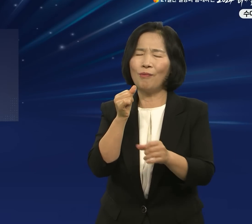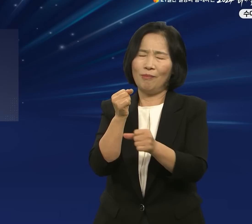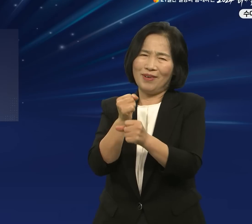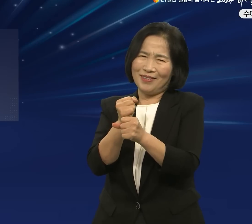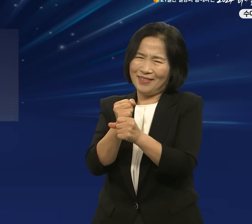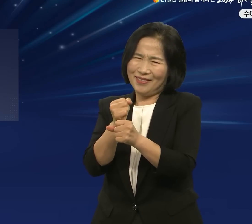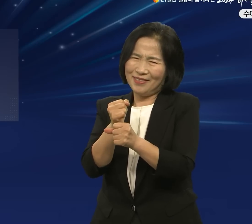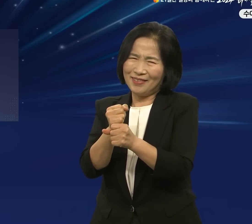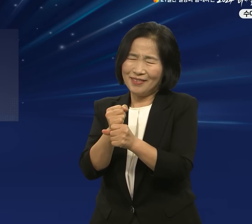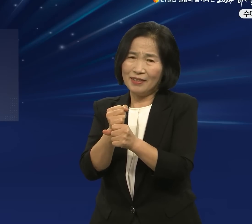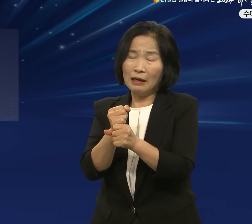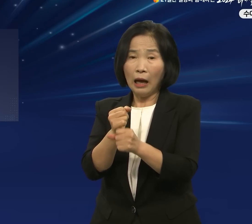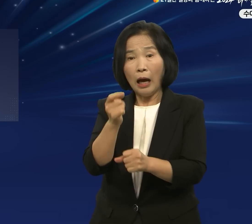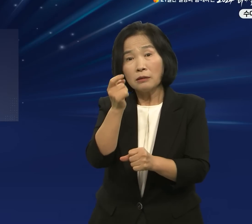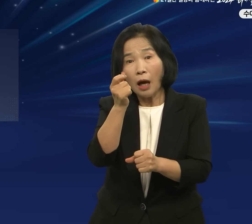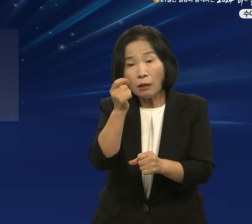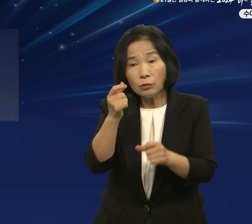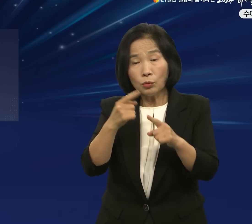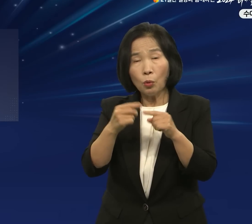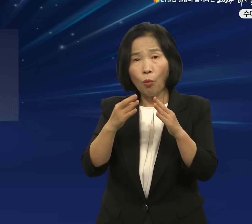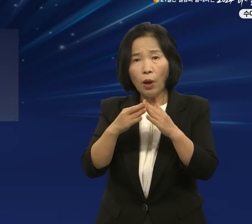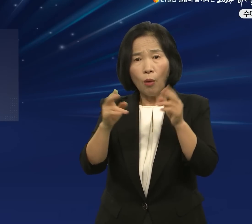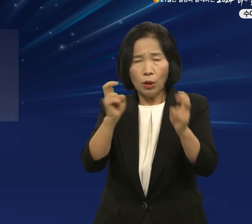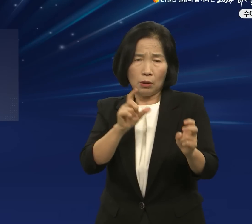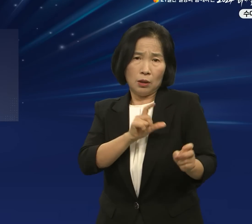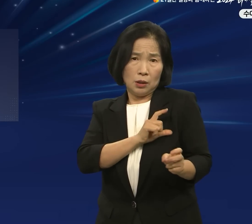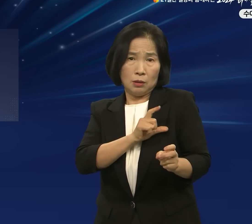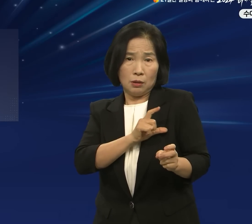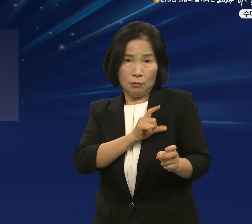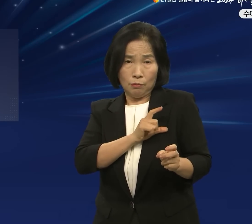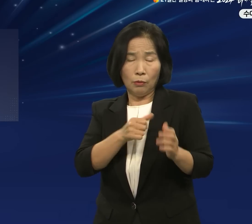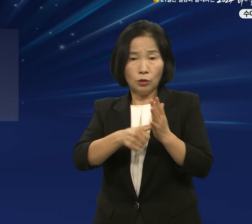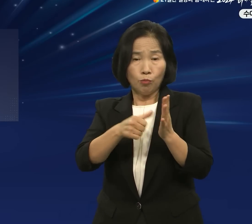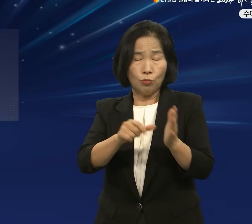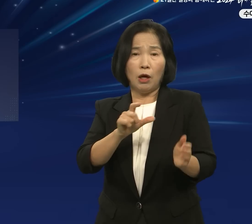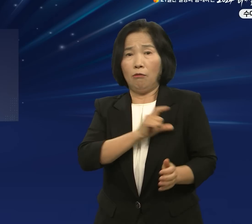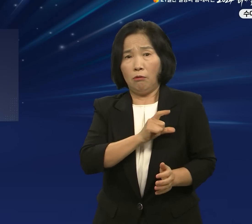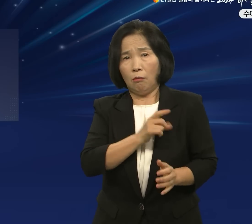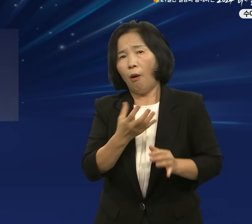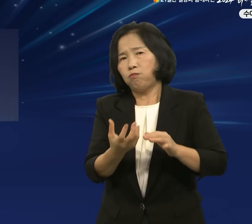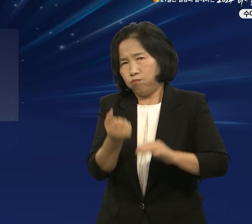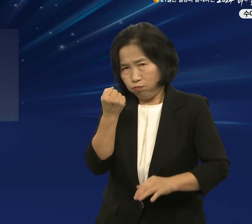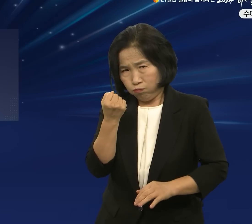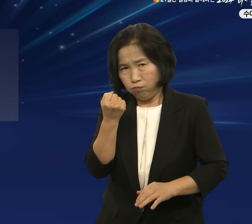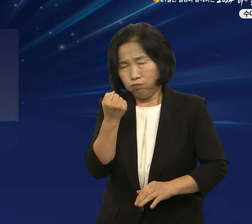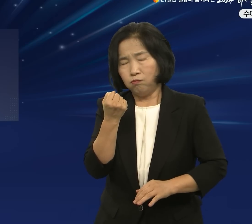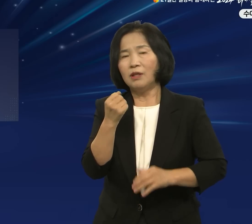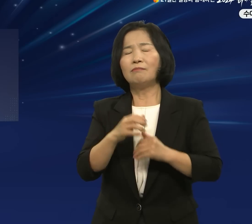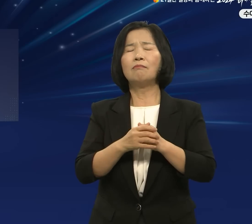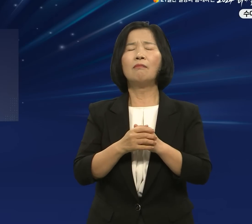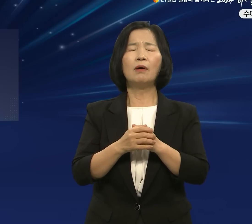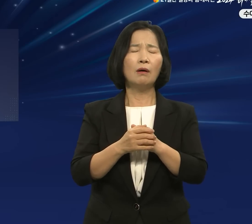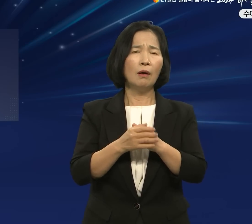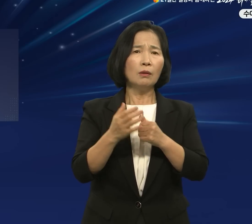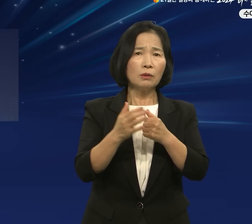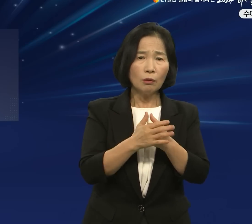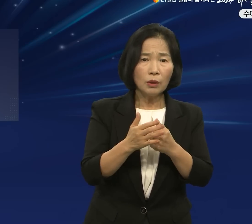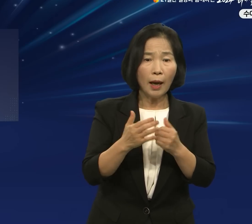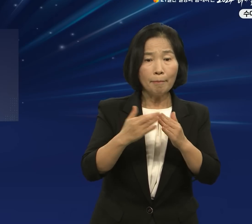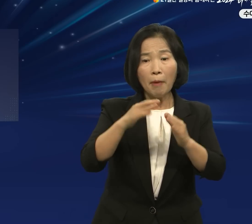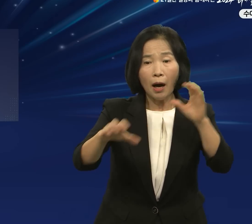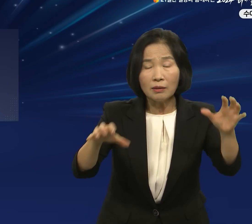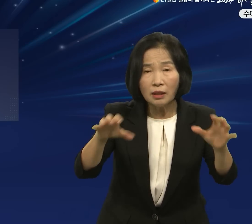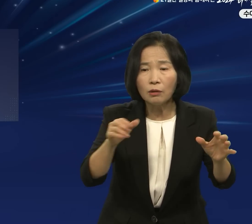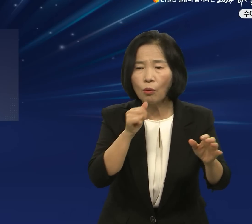작은 브랜드가 되었습니다. 교회 인근 마을에서 교회에 콩을 내다